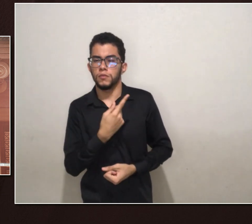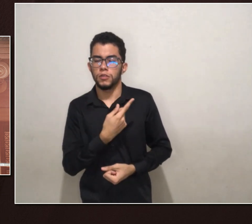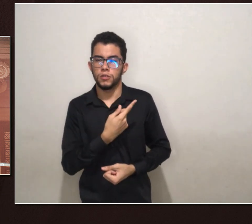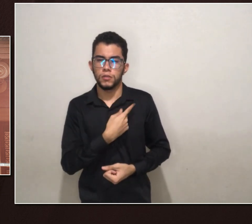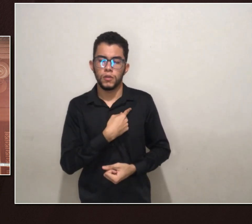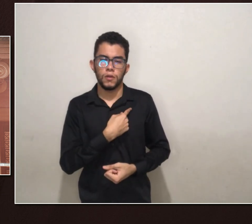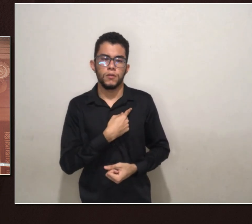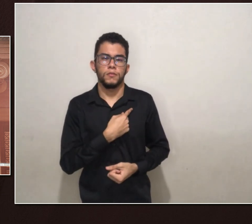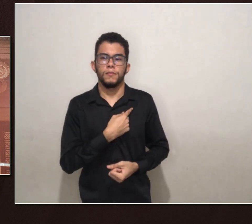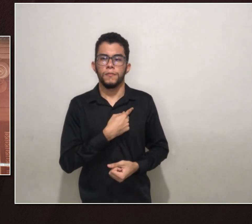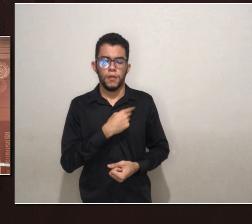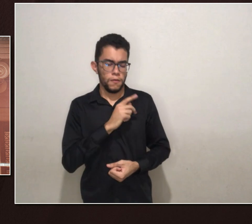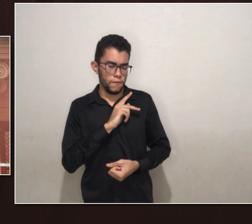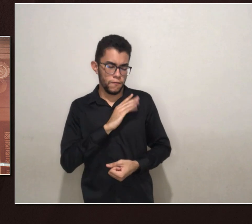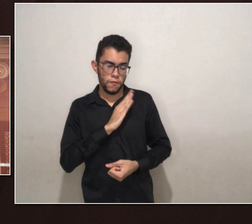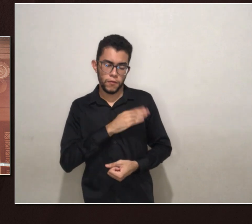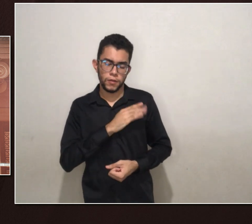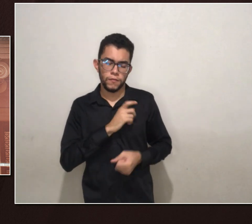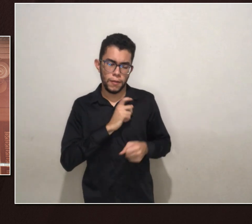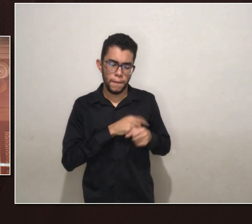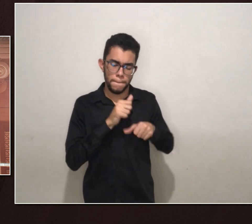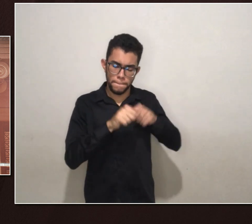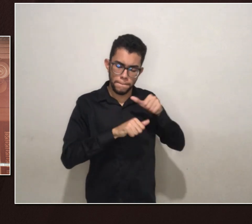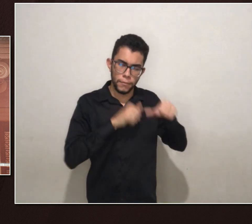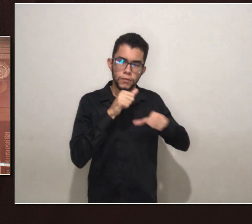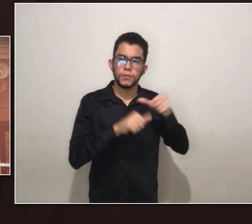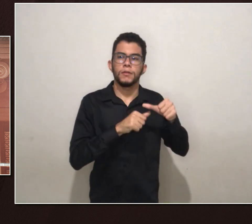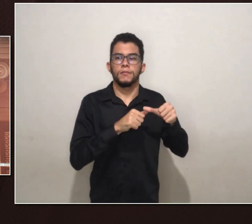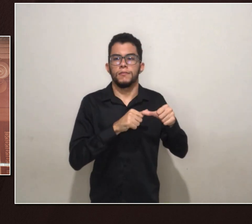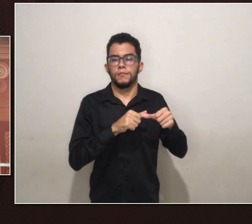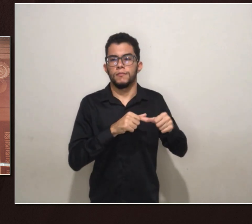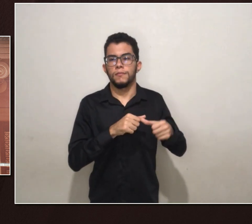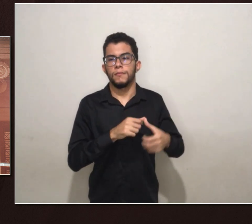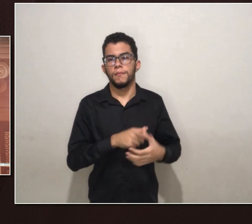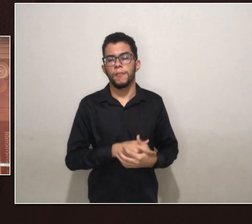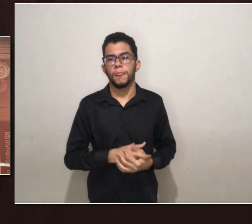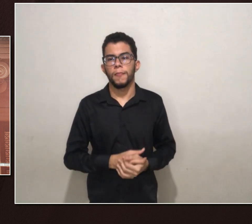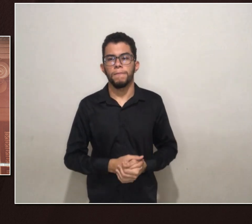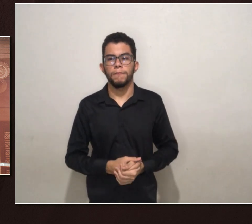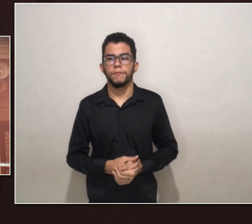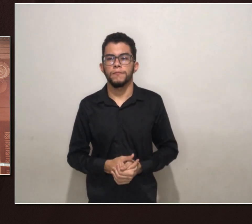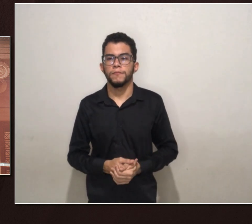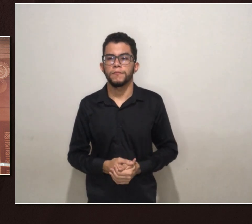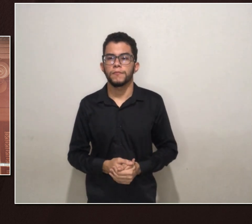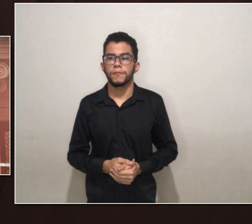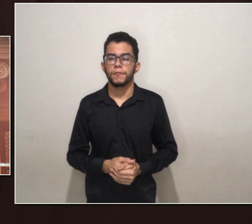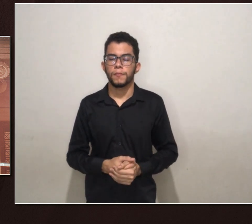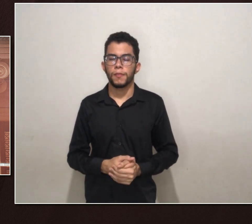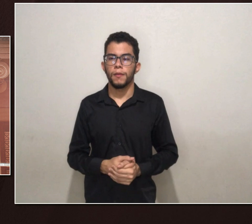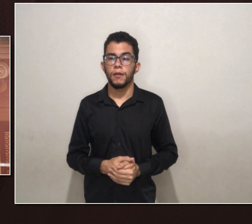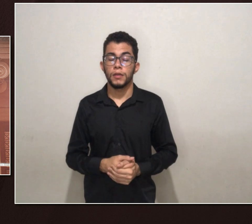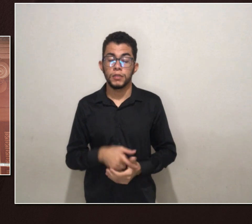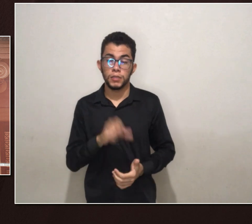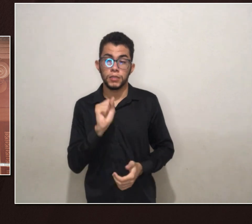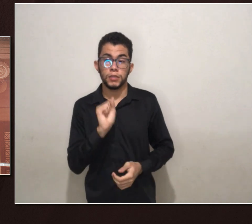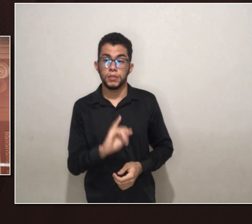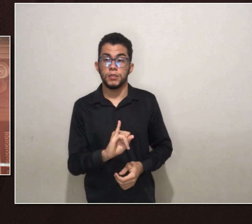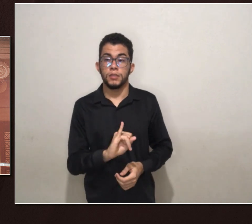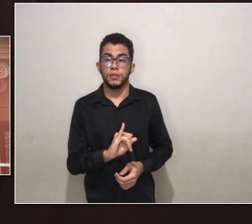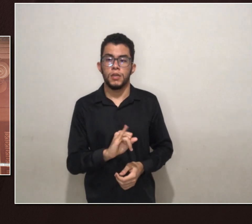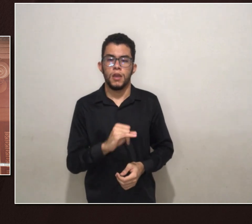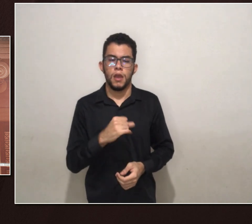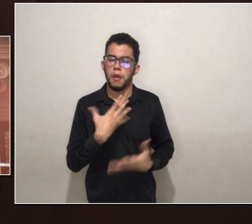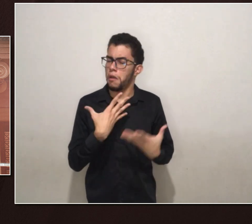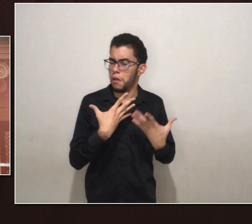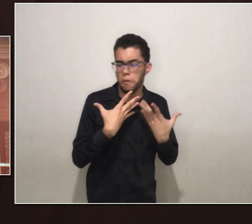que eu crie, ela vai operar em mim. Do contrário, vou falar do contrário. Então, quem não tem